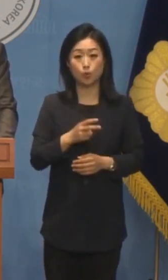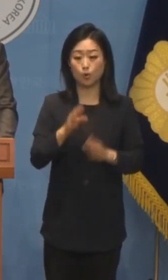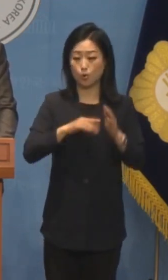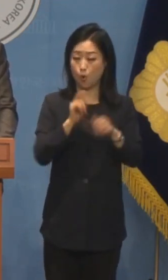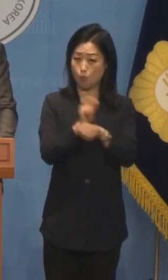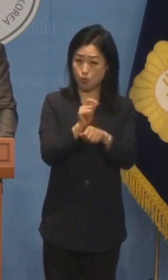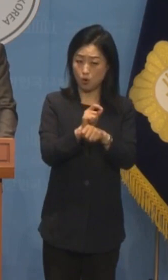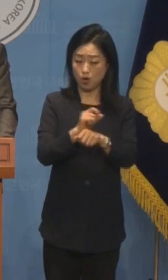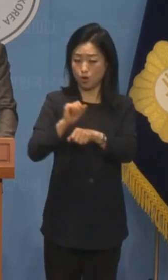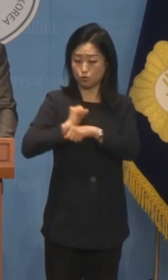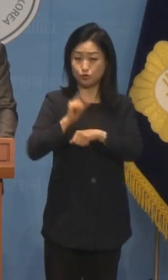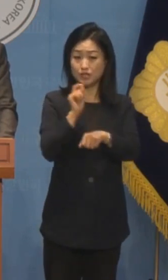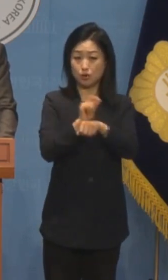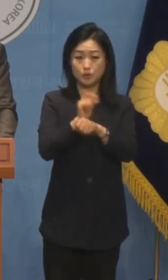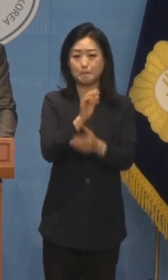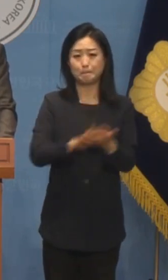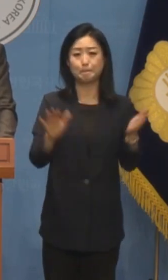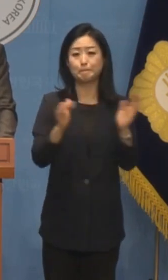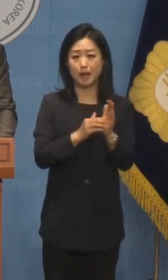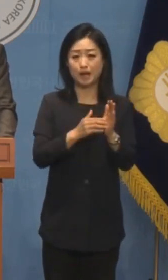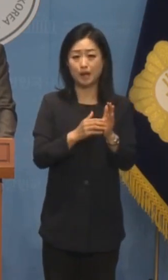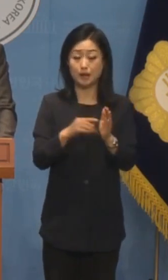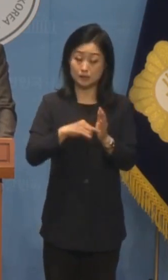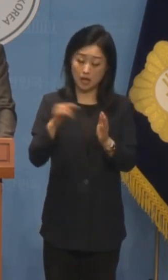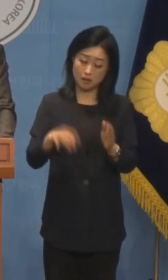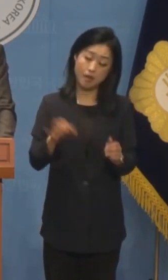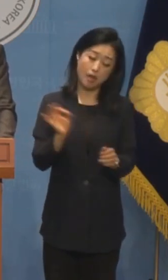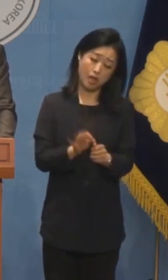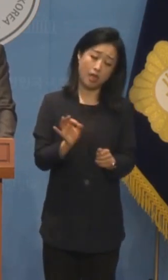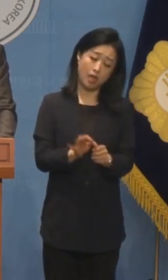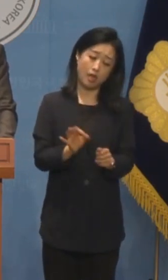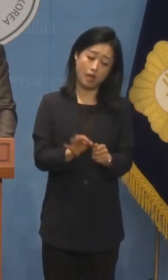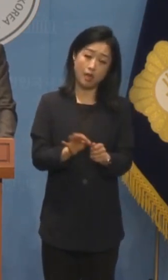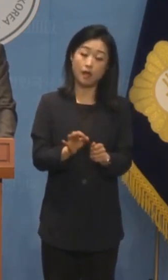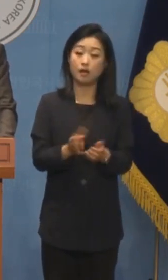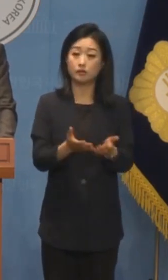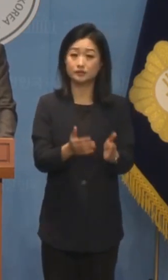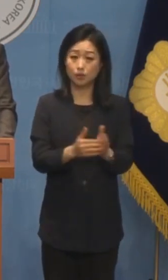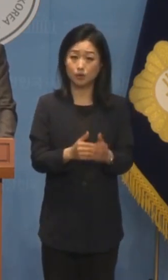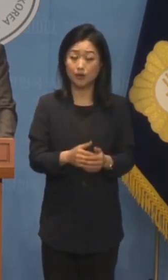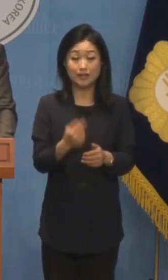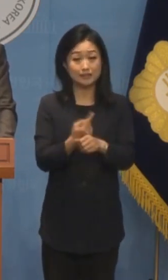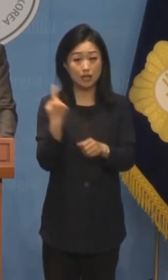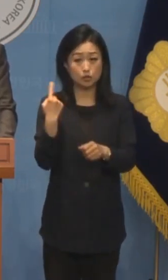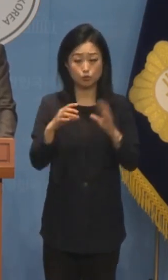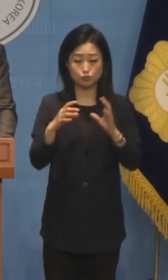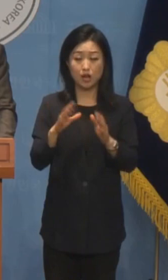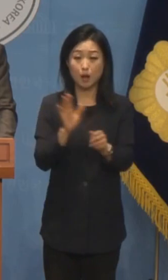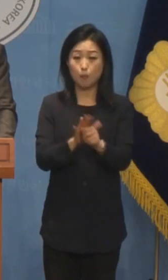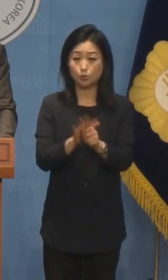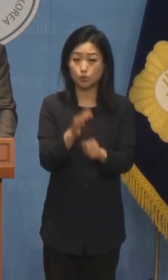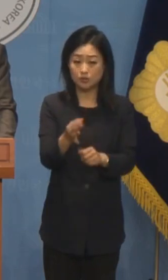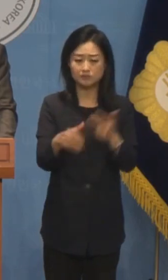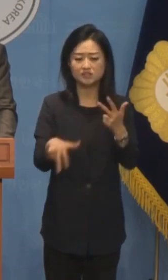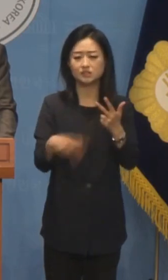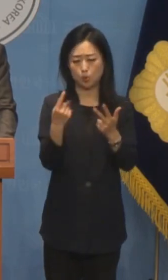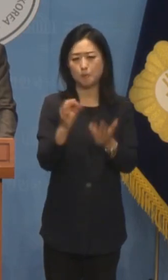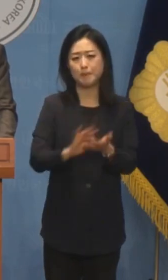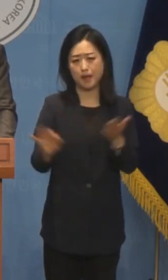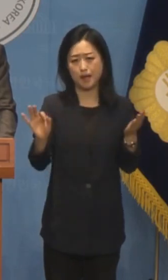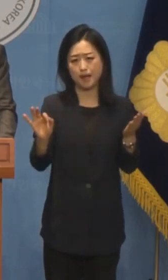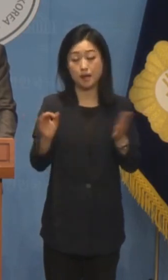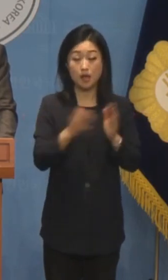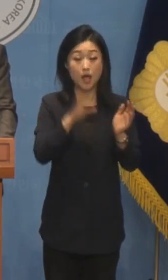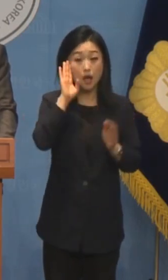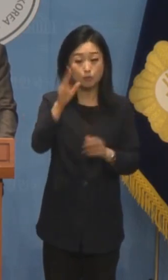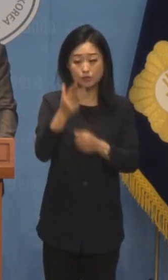공무원, 군인연금은 고갈된 지 오래고 매년 세금으로 적자를 메우고 있는 실정입니다. 작년 국가 보조금으로 7조 원이 넘어섰고